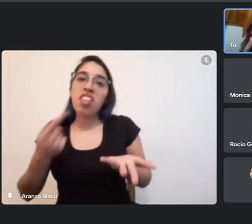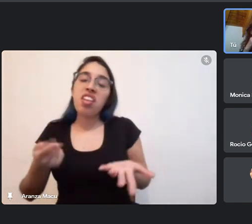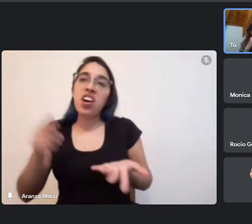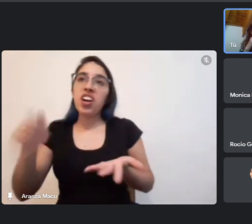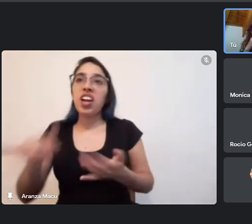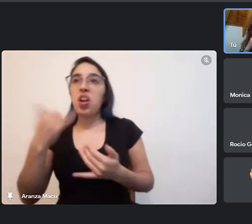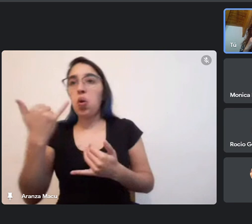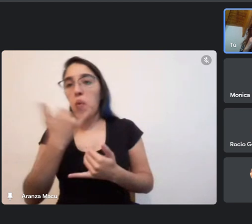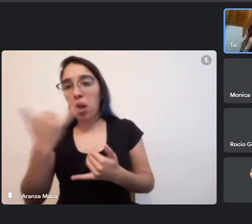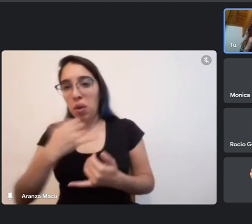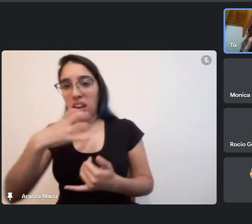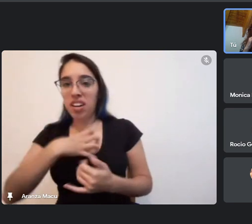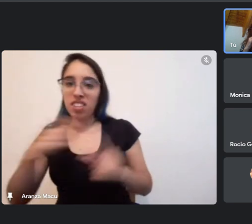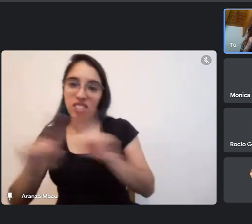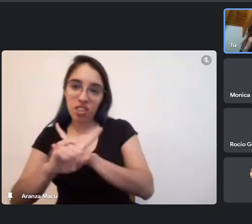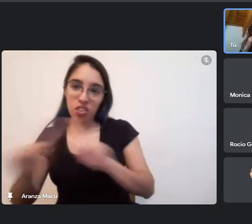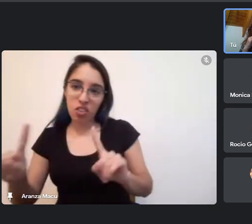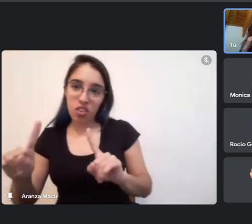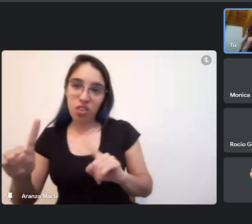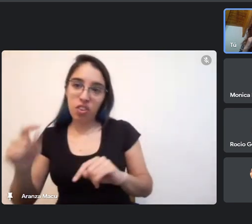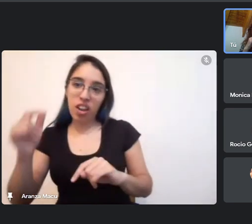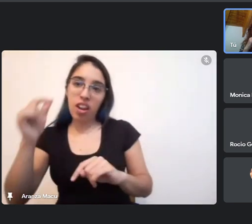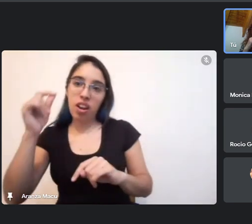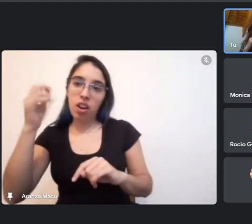el jueves 22.